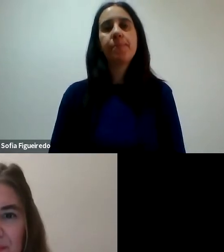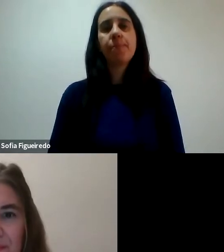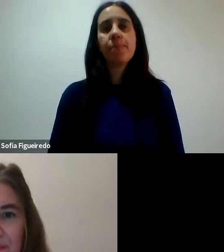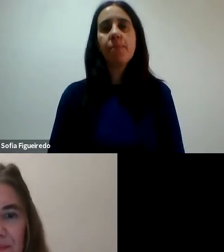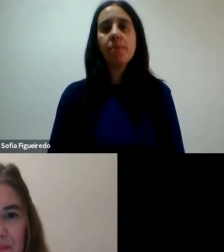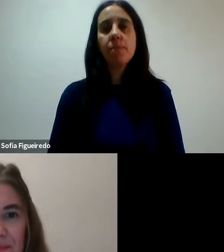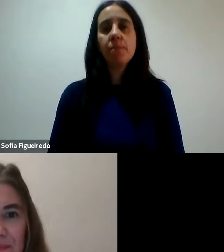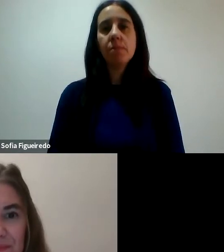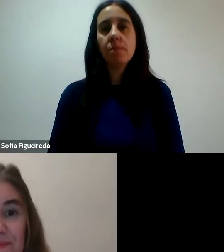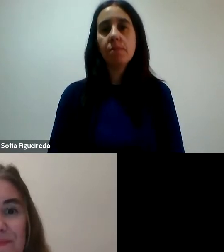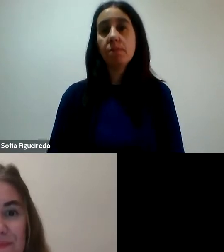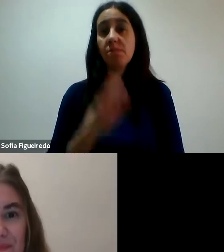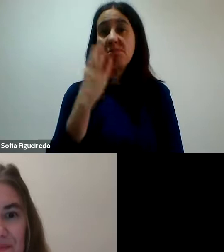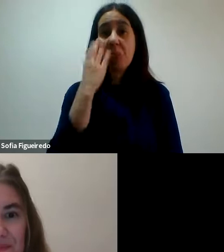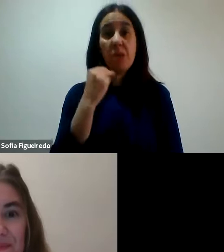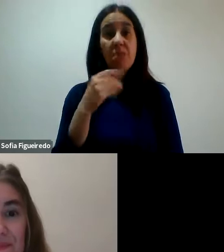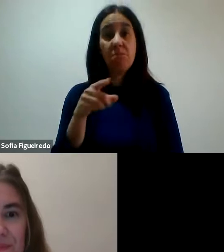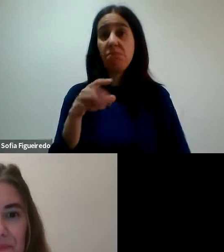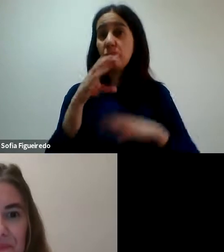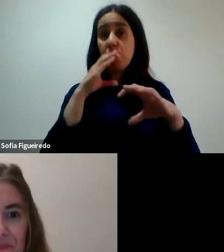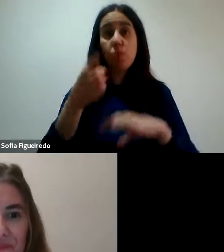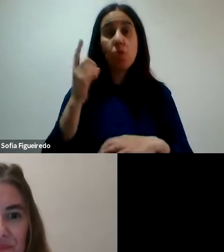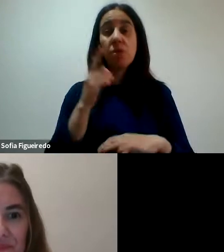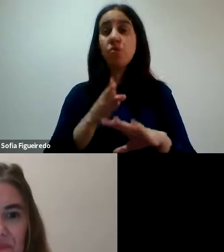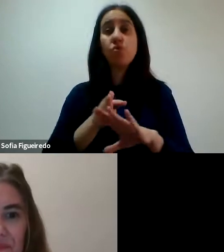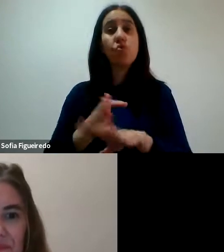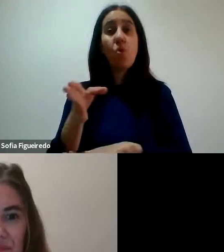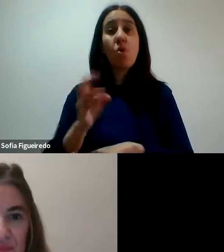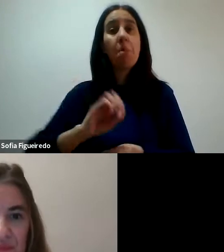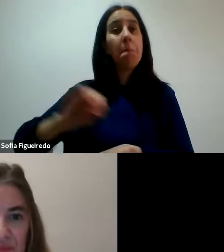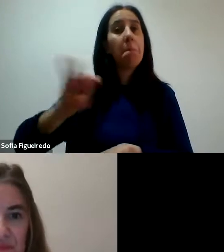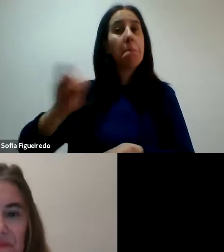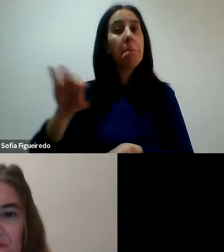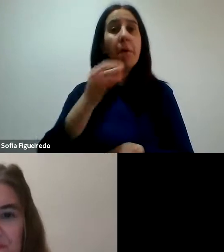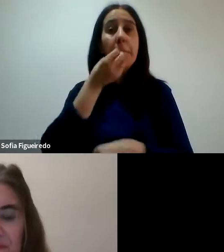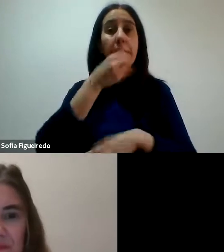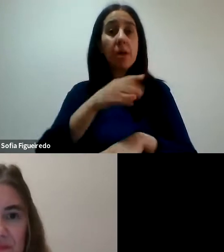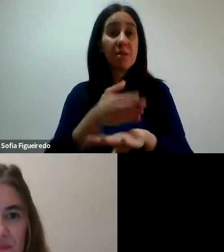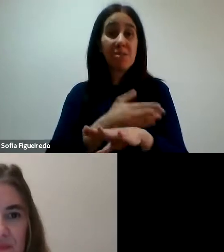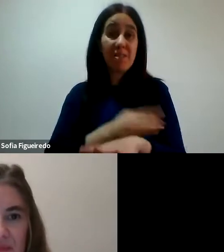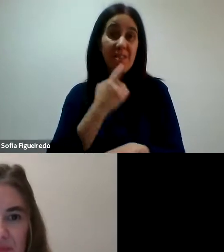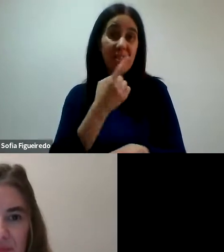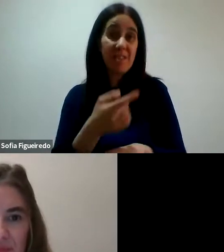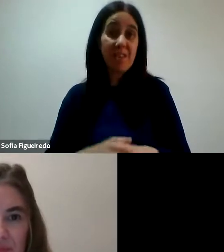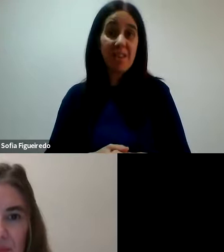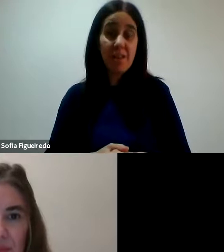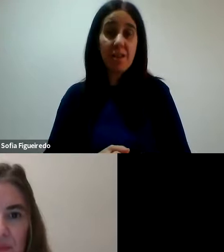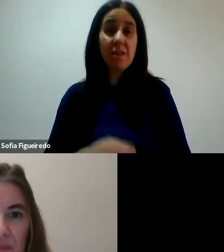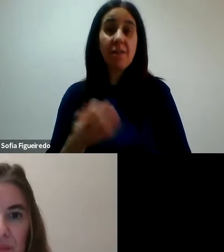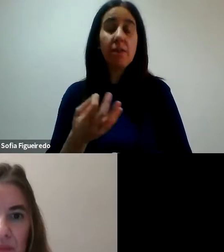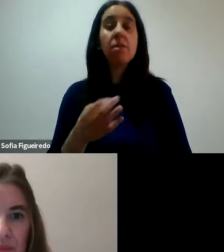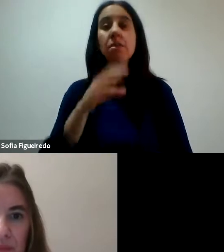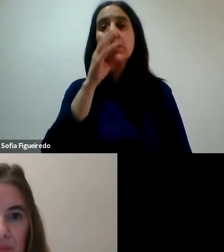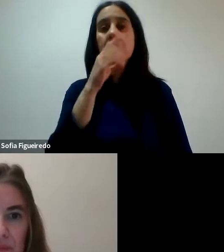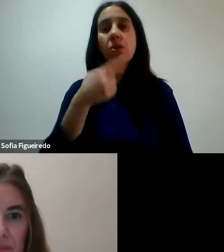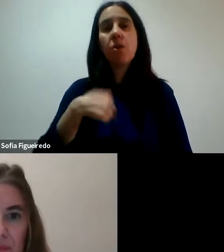Eu acho que isso não é comunicação. Se a comunicação for unívoca, perde-se precisamente aquilo que eu estava aqui a fazer. Ou seja, se nós efetivamente recebermos